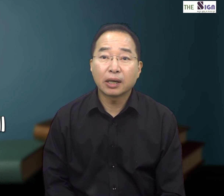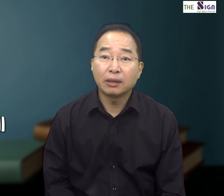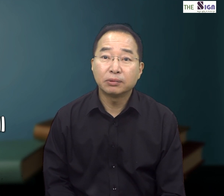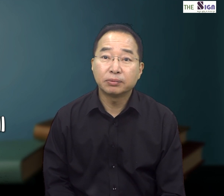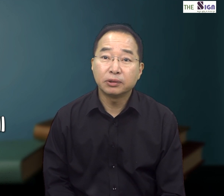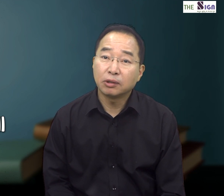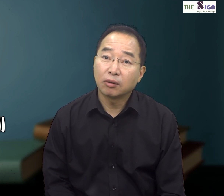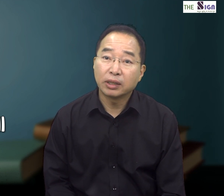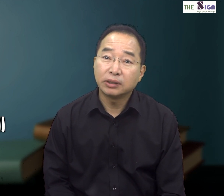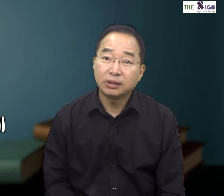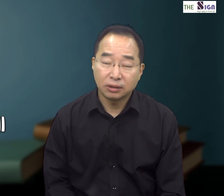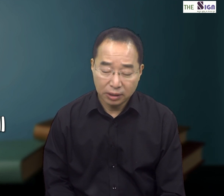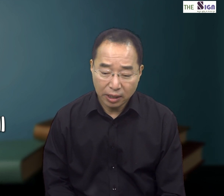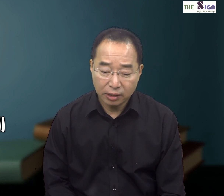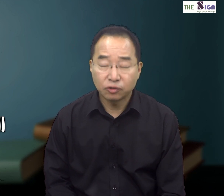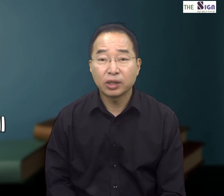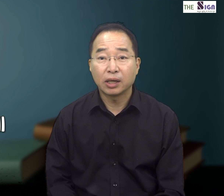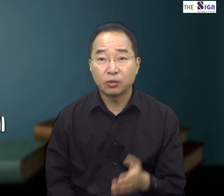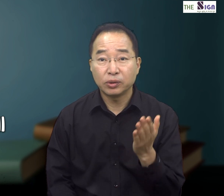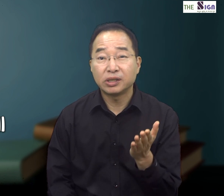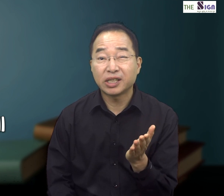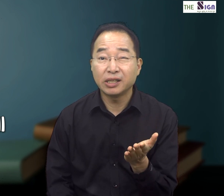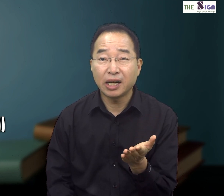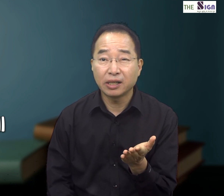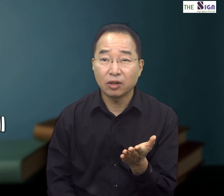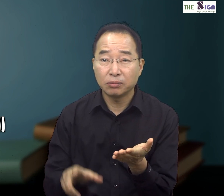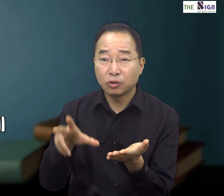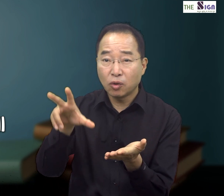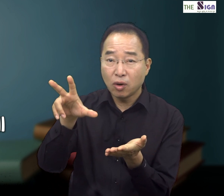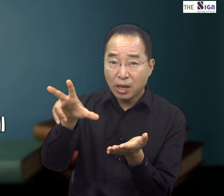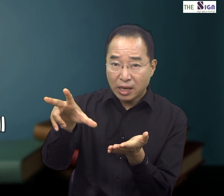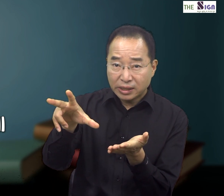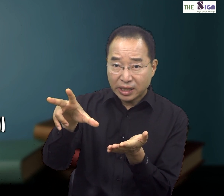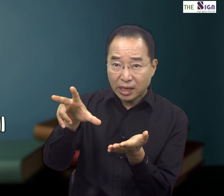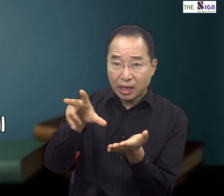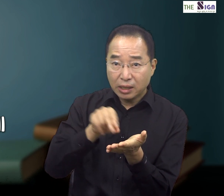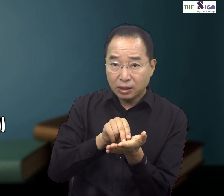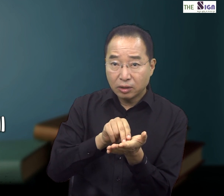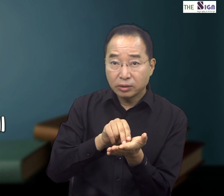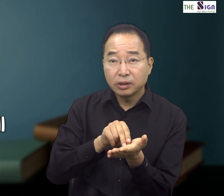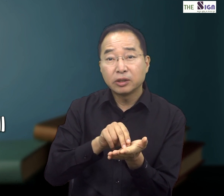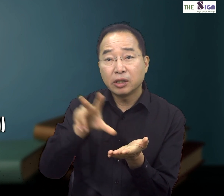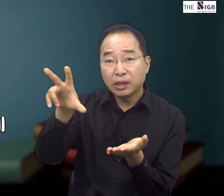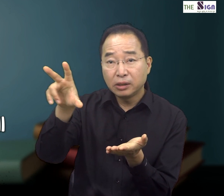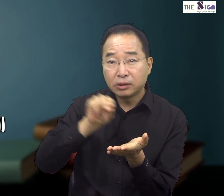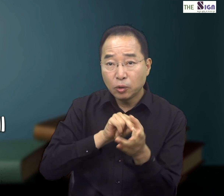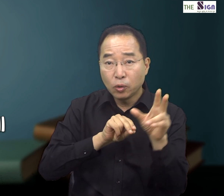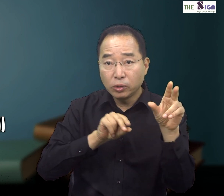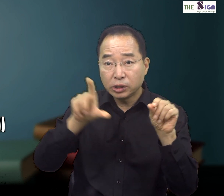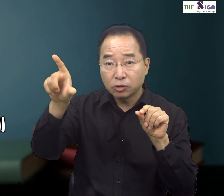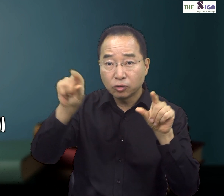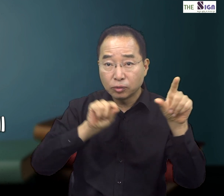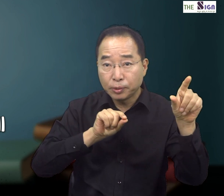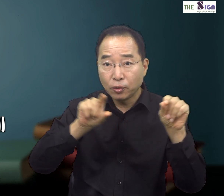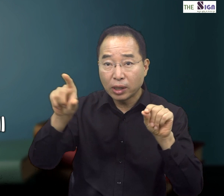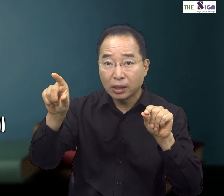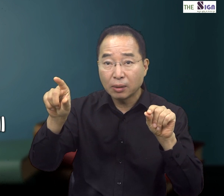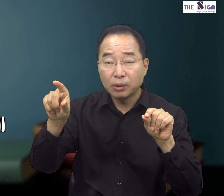무엇일까라는 부분이 이제 여러 가지 있는데 그 중에 하나가 이건 이제 책이라는 개념이고 책에 있는 걸 그러니까 예를 들어 이런 식으로 표현하는 게 뭐냐면